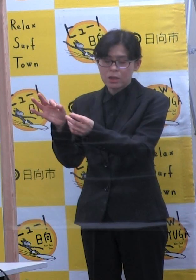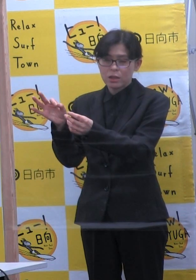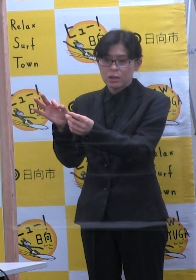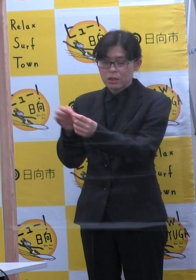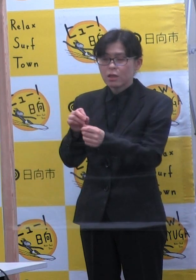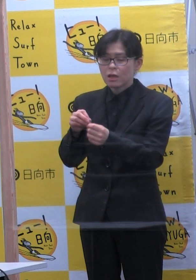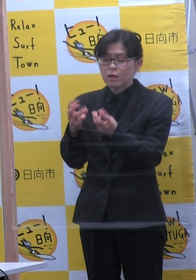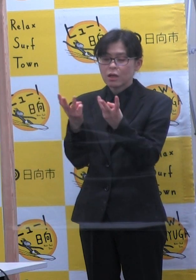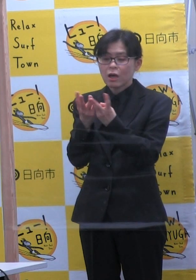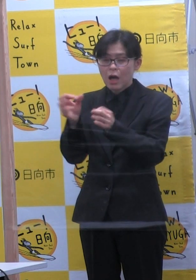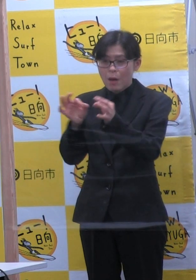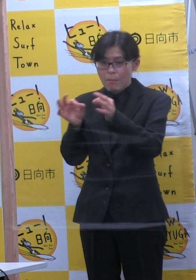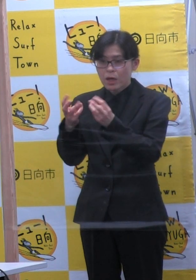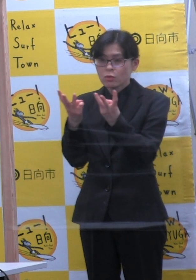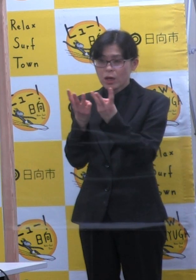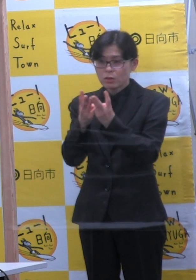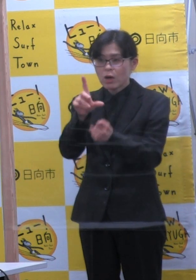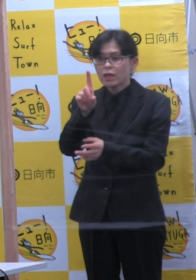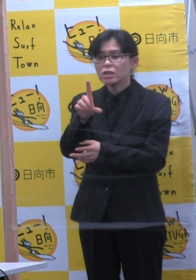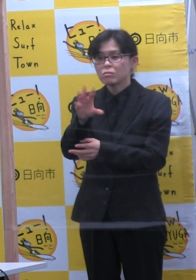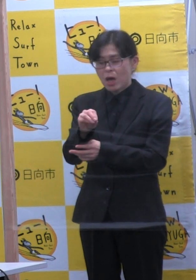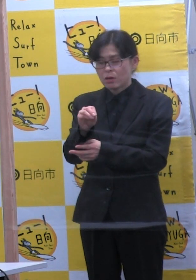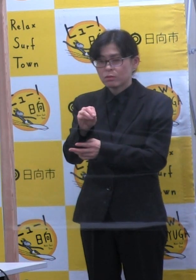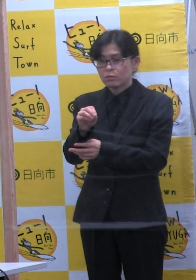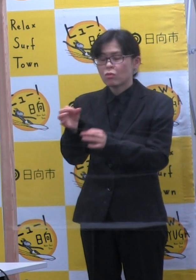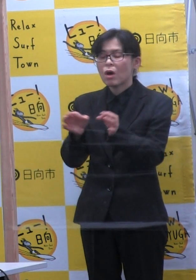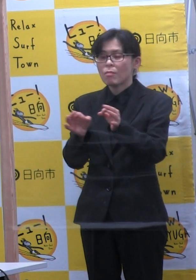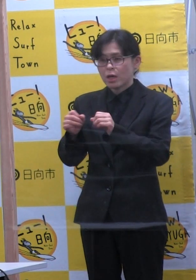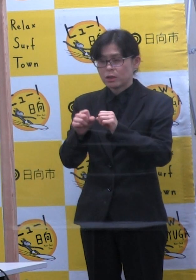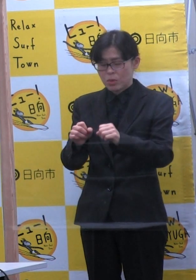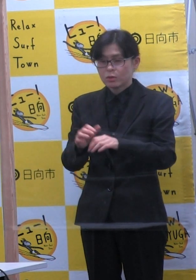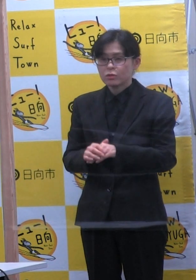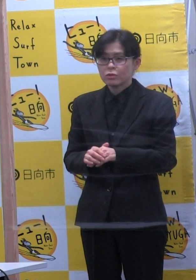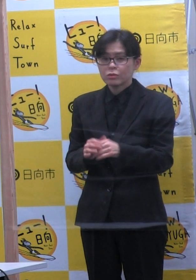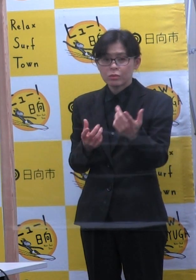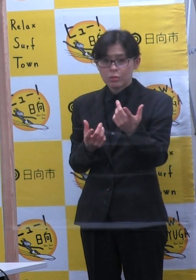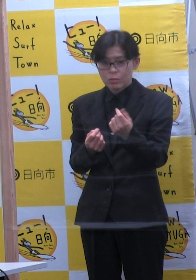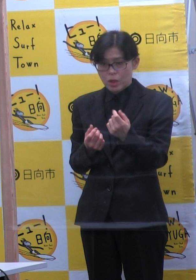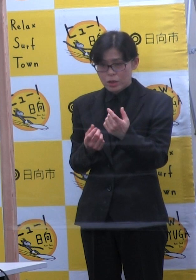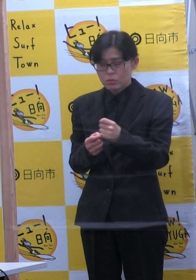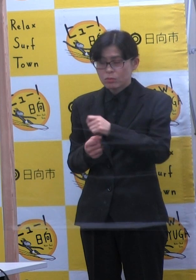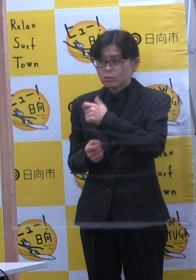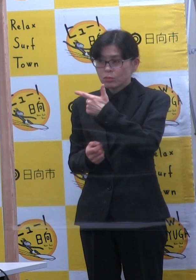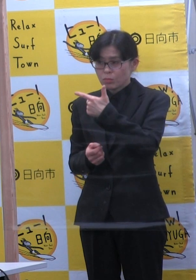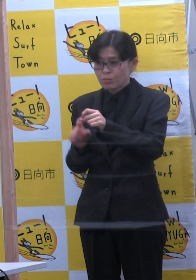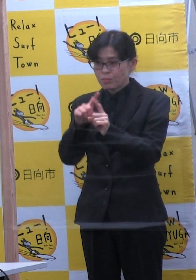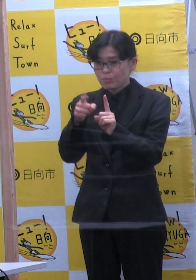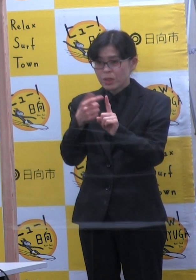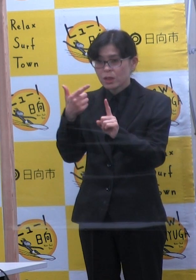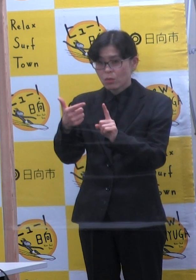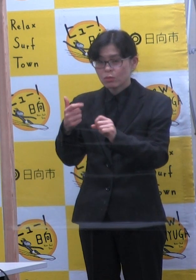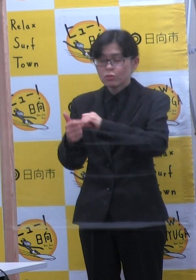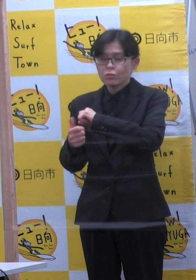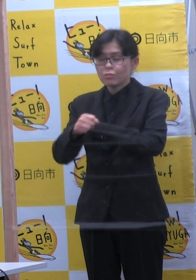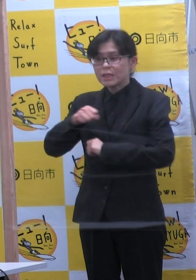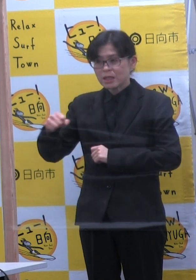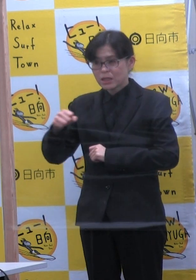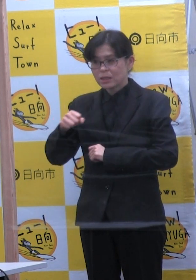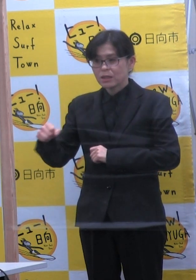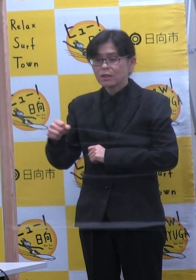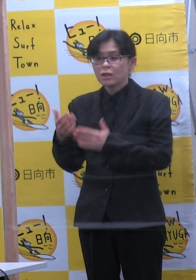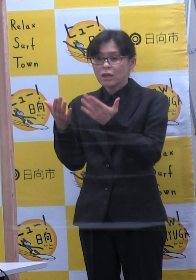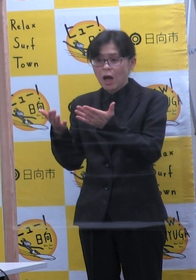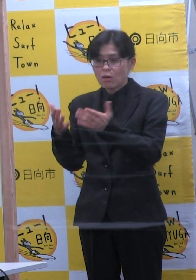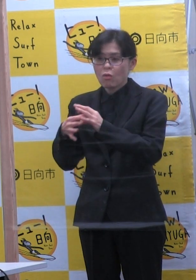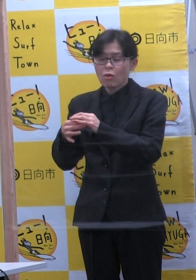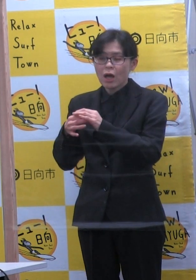を発行することとしています。同じく6ページ右側です。ギガスクール構想